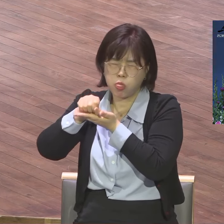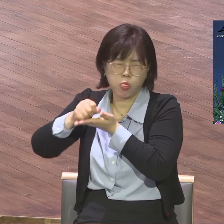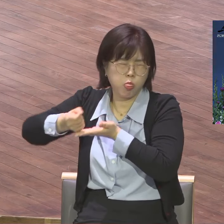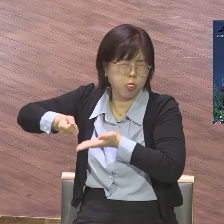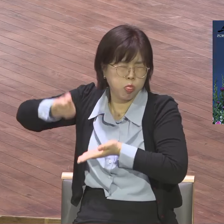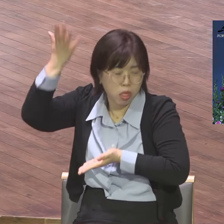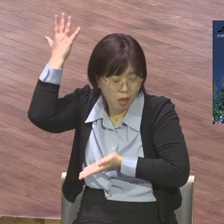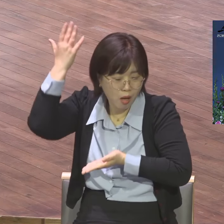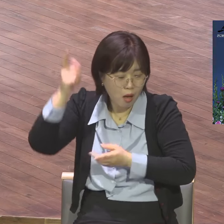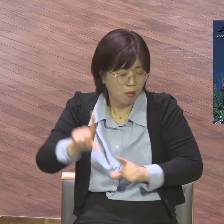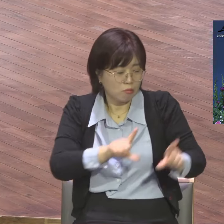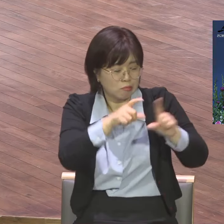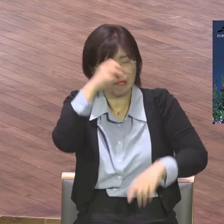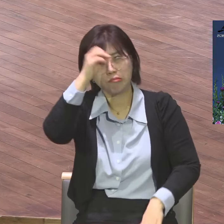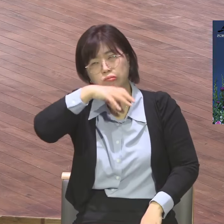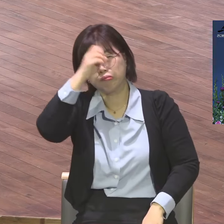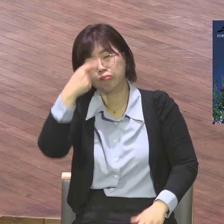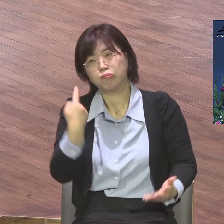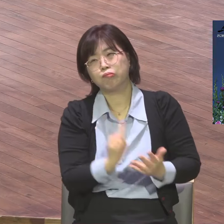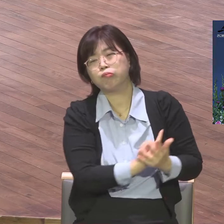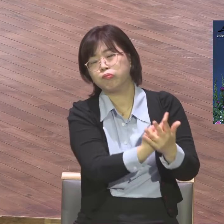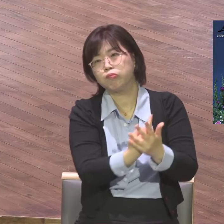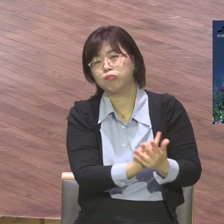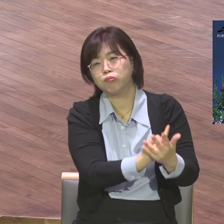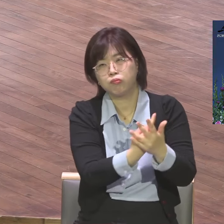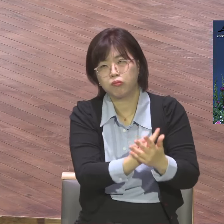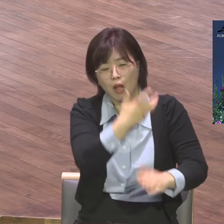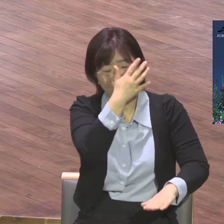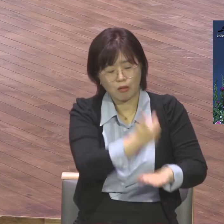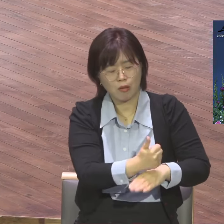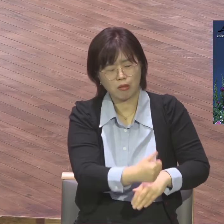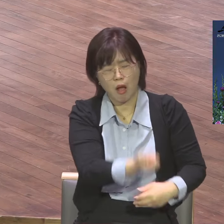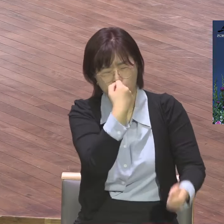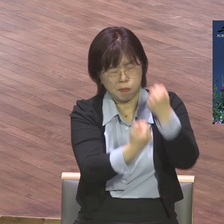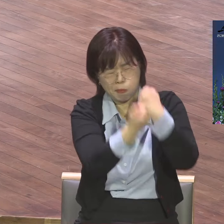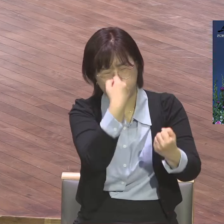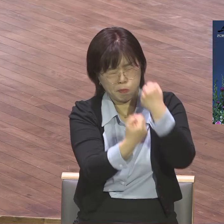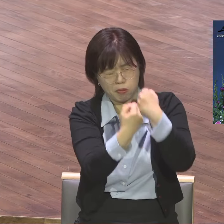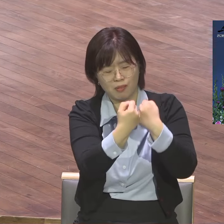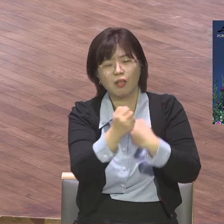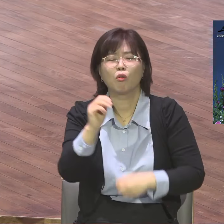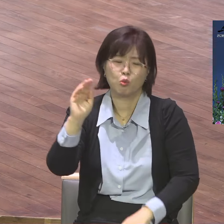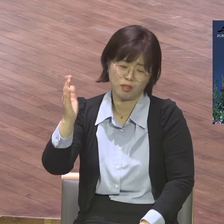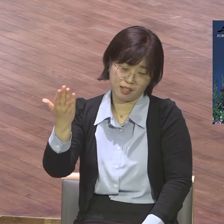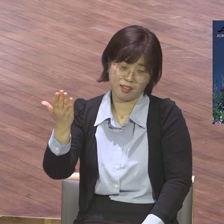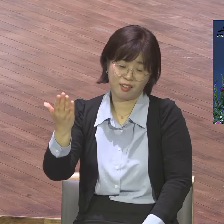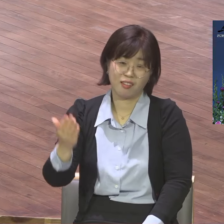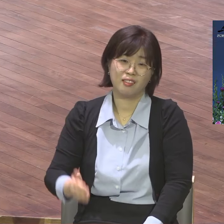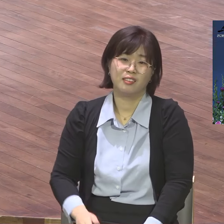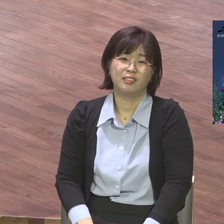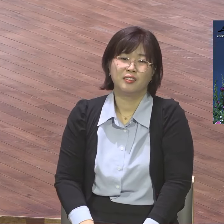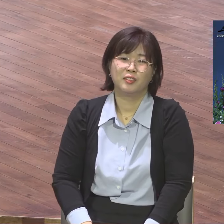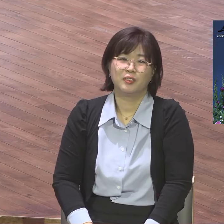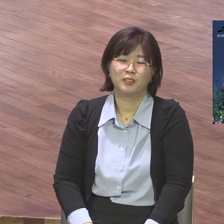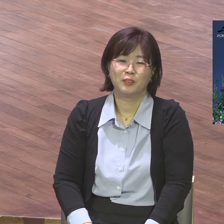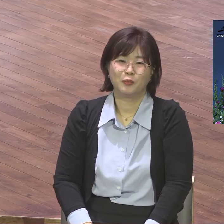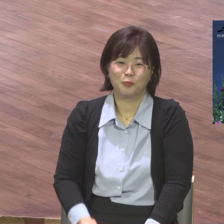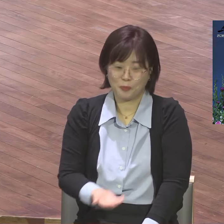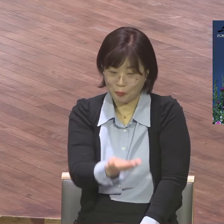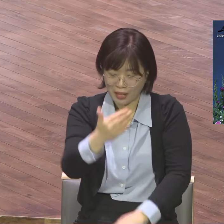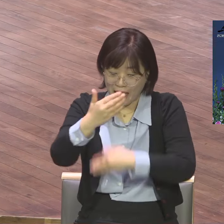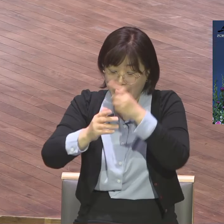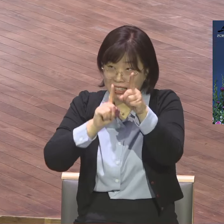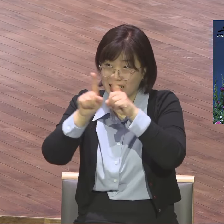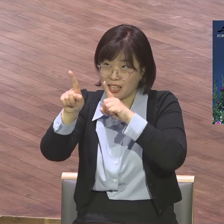강단 메시지를 잡고 영적한 흐름을 타는 삶, 견고한 망대가 세워지는 삶을 살면서 하나님 나라